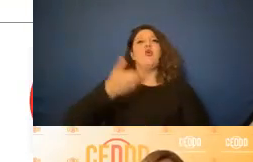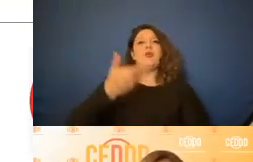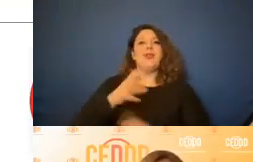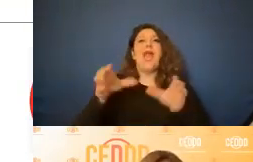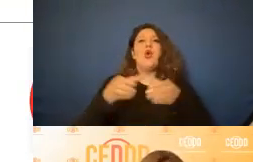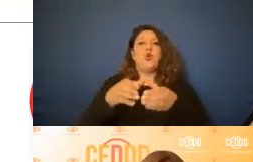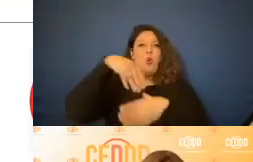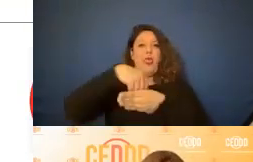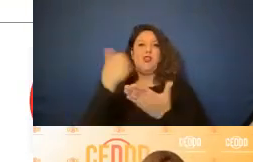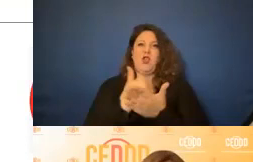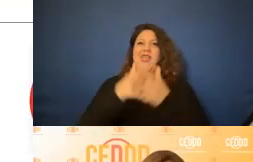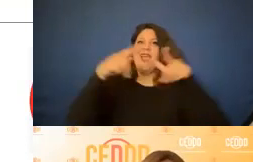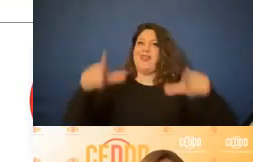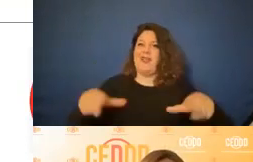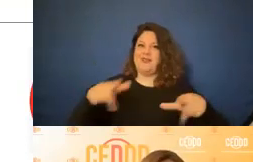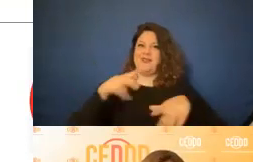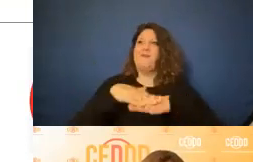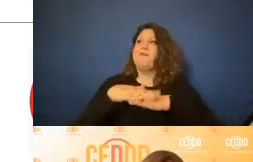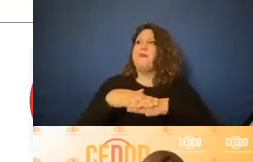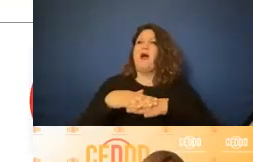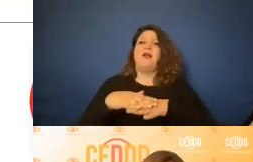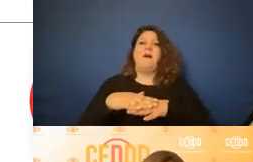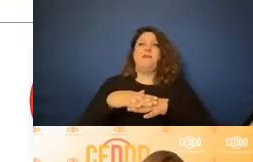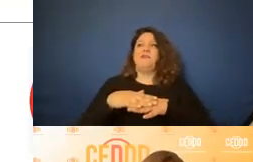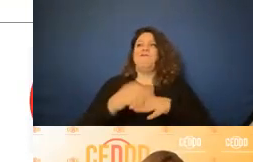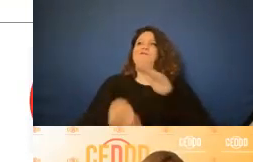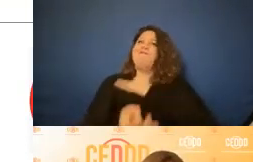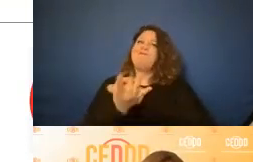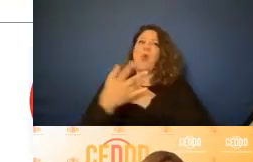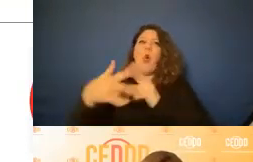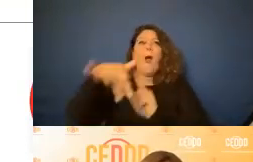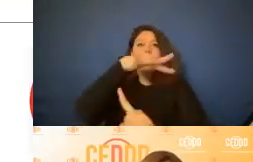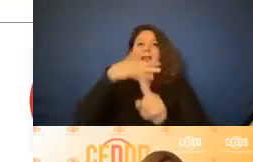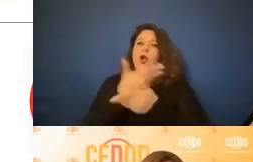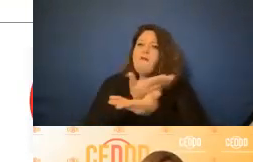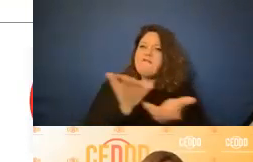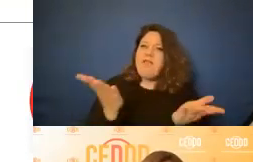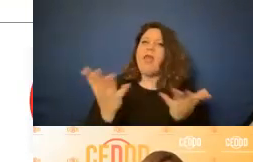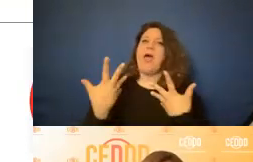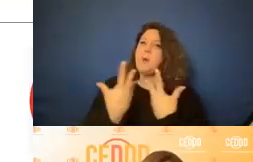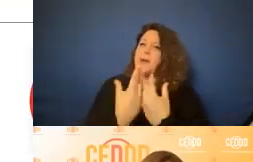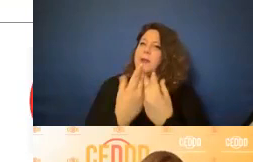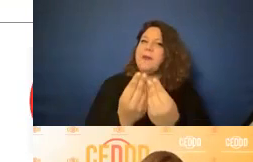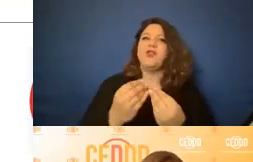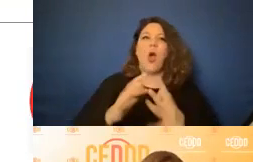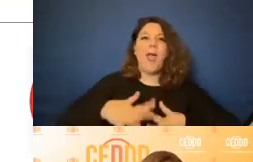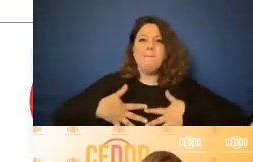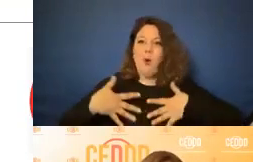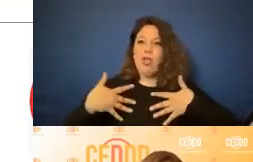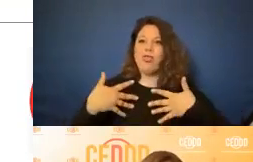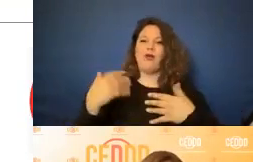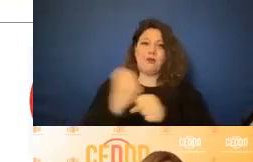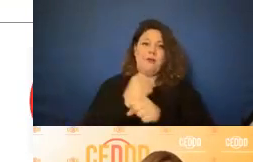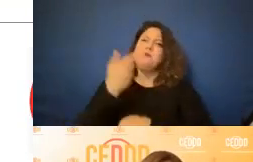para generar un clima de confianza, de acompañamiento y sobre todo trabajar las emociones. Es muy importante trabajar